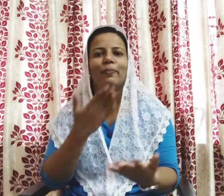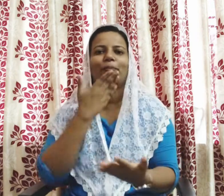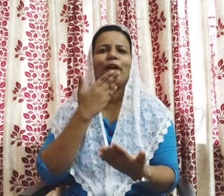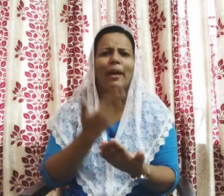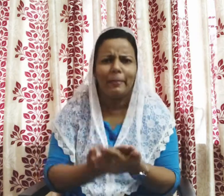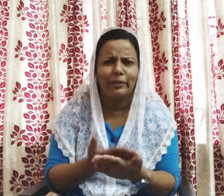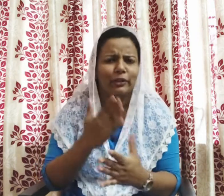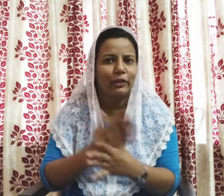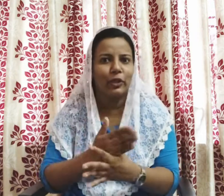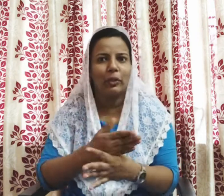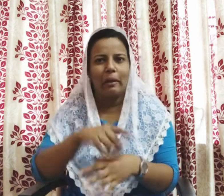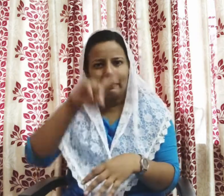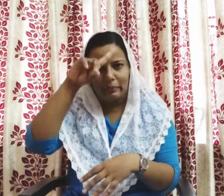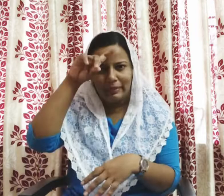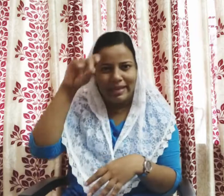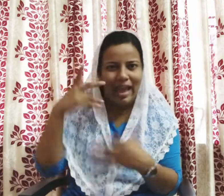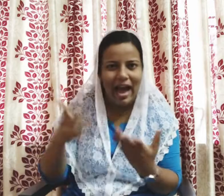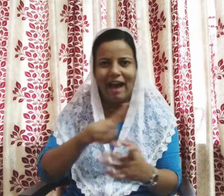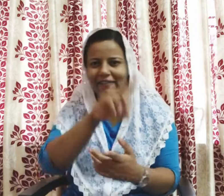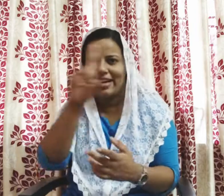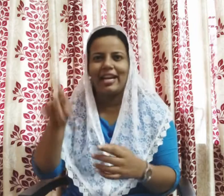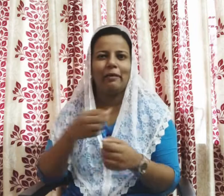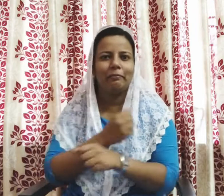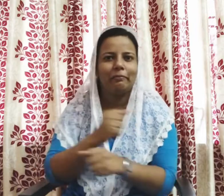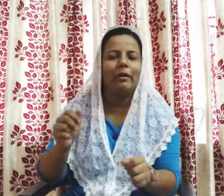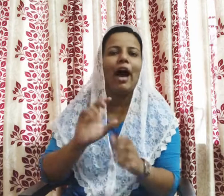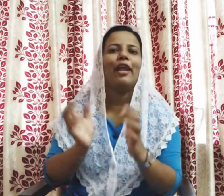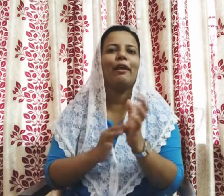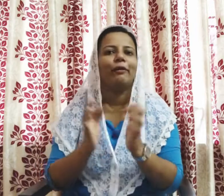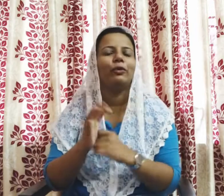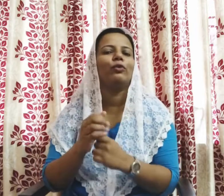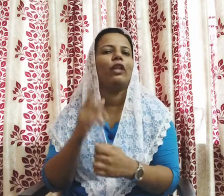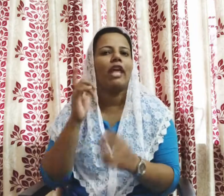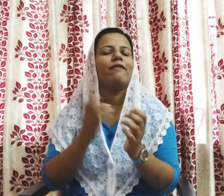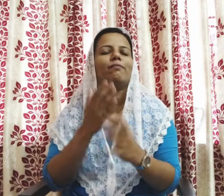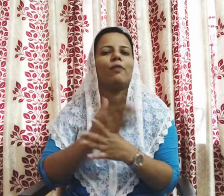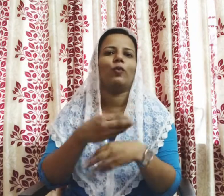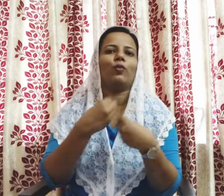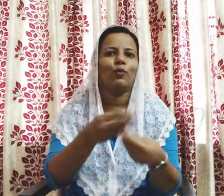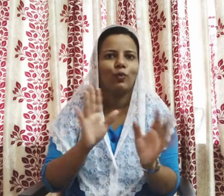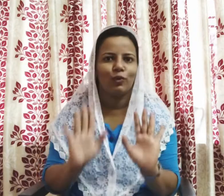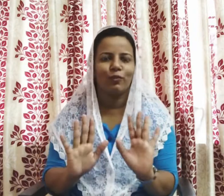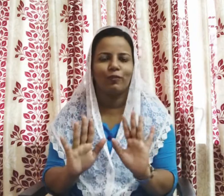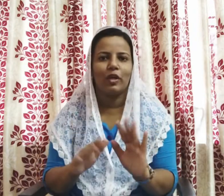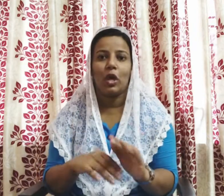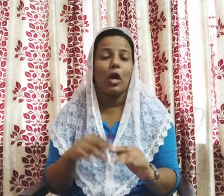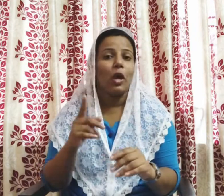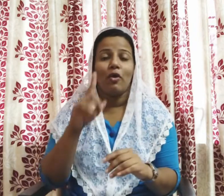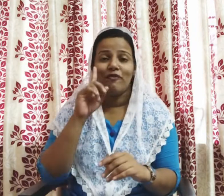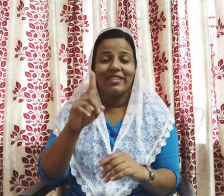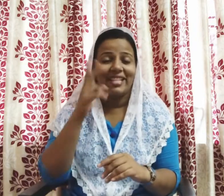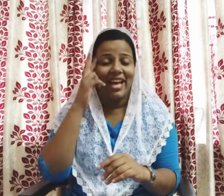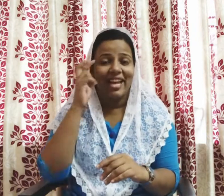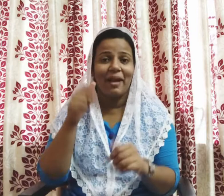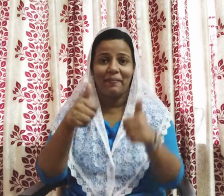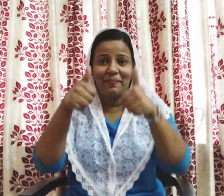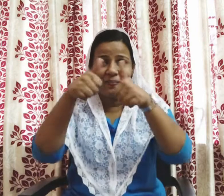ചെയ്തും പിശാചു ബാധിച്ചവരെ സൗഖ്യമാക്കിയും ജീവിച്ചു. അവൻ പെന്തക്കോസ് നാളിൽ ഈ ശിഷ്യന്മാരോട് കൂടിയിരിക്കുക. ഈ പെന്തക്കോസ് നാളെന്ന് പറയുമ്പോൾ